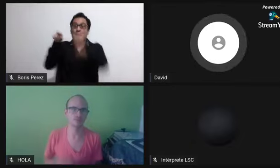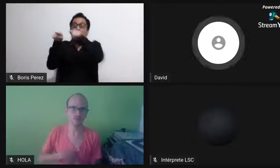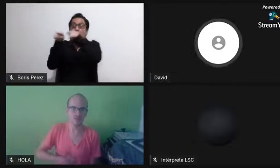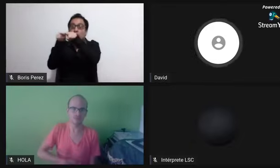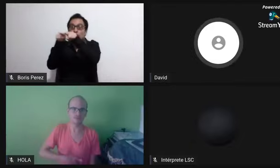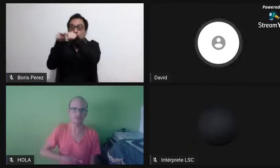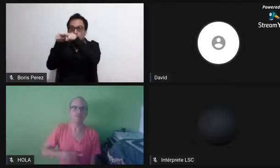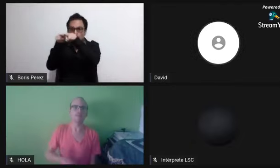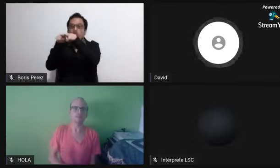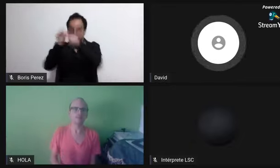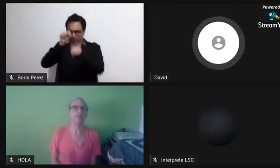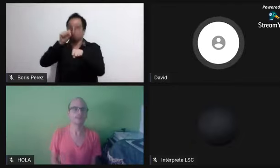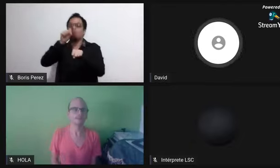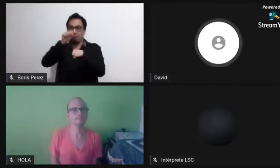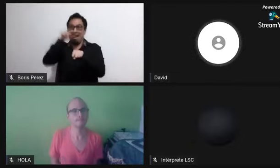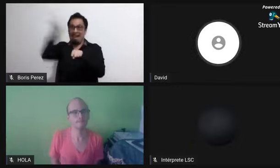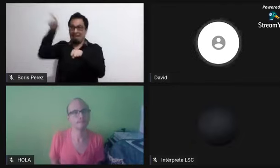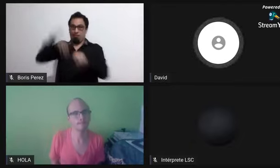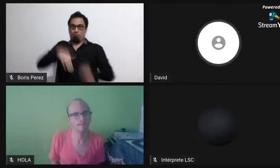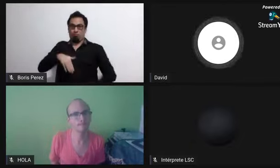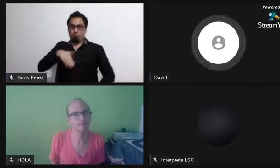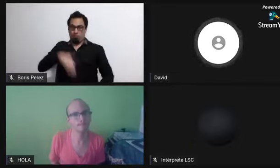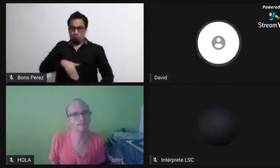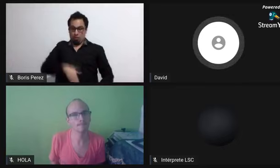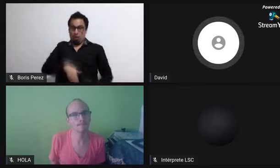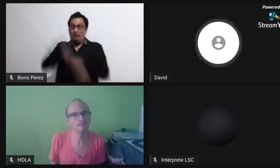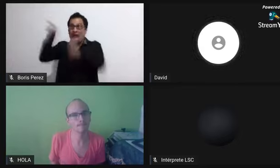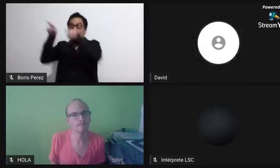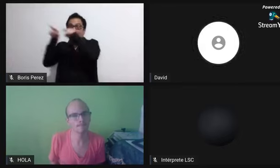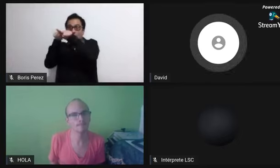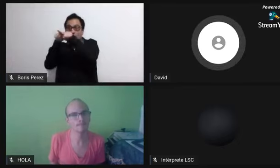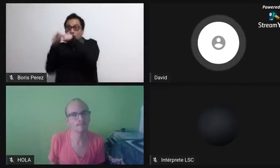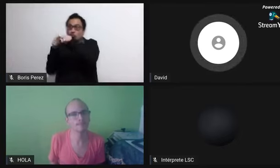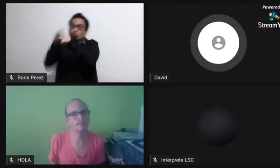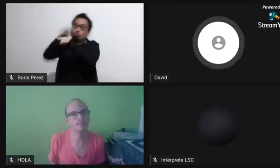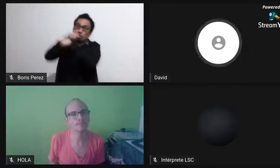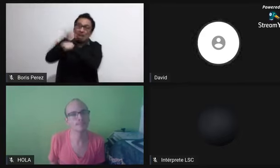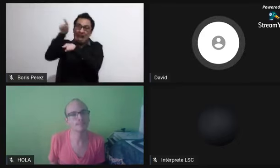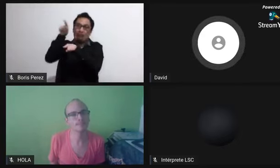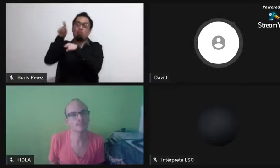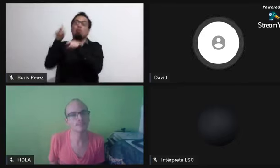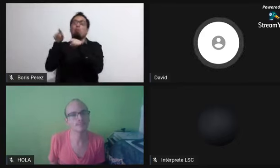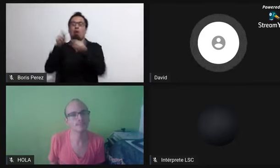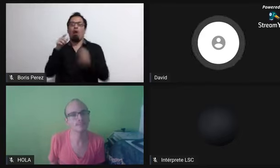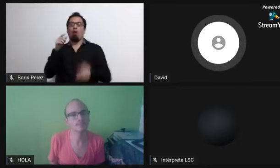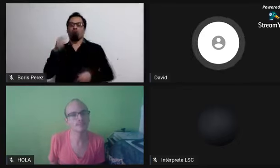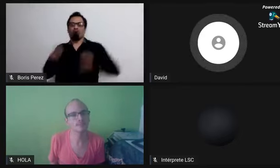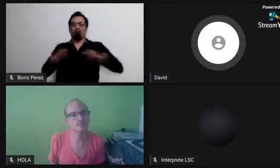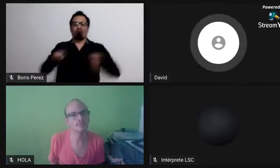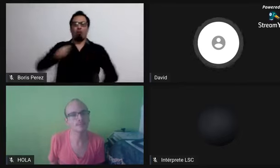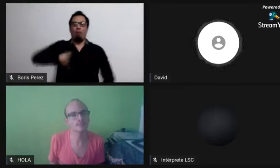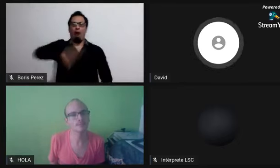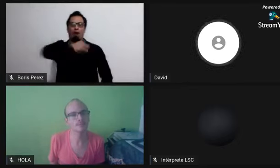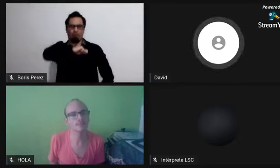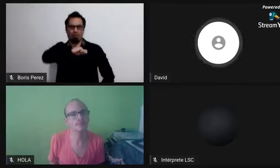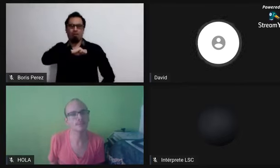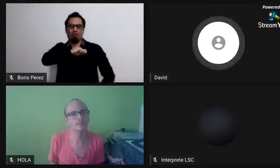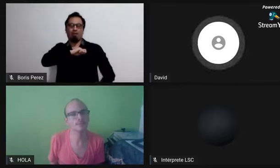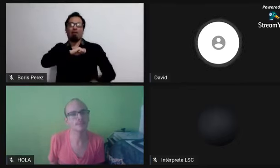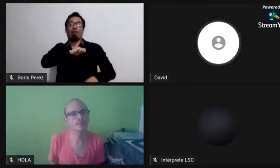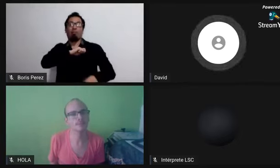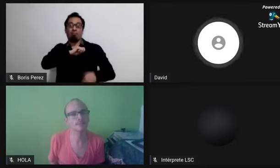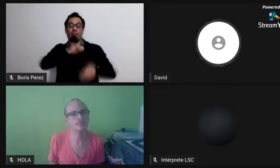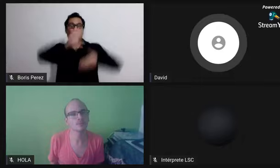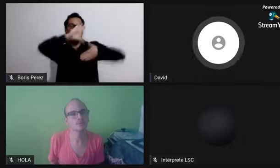es Napoleón. Mira que la seña es muy diferente a la de Bolívar. Napoleón es el que libra esa batalla entre